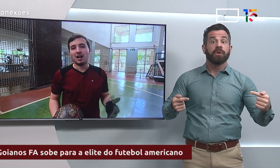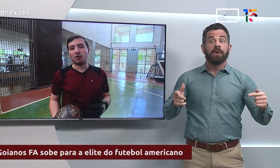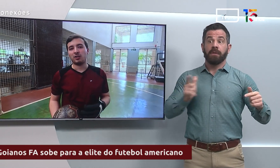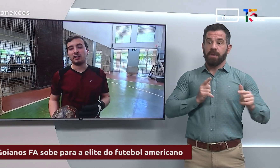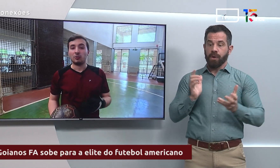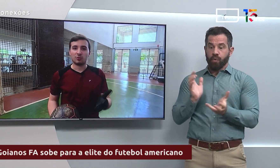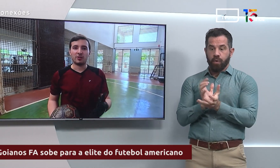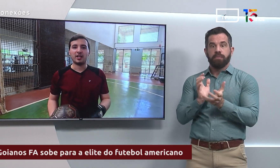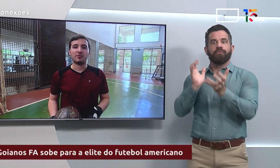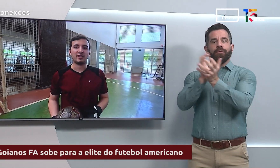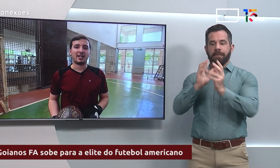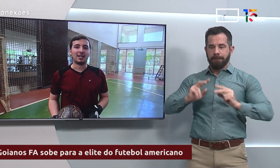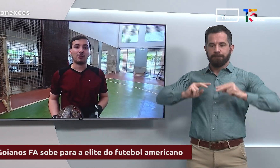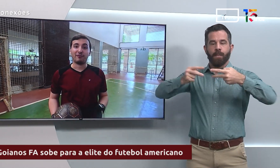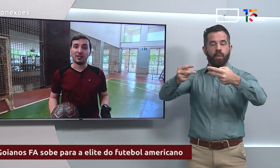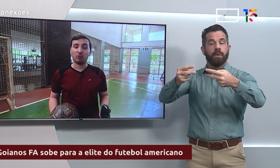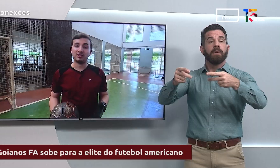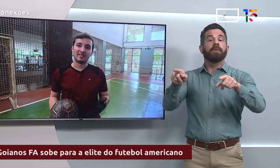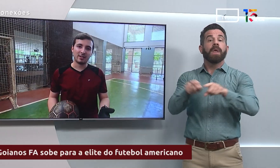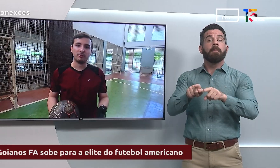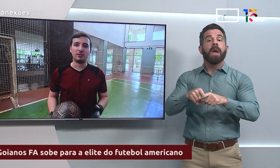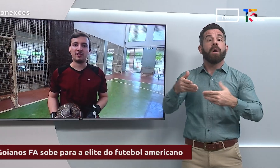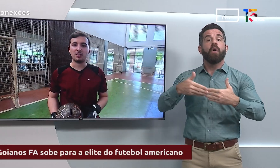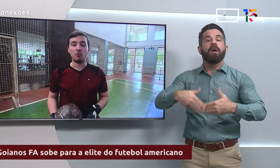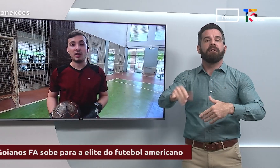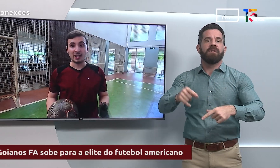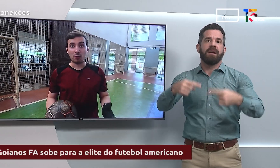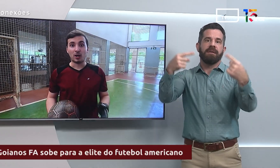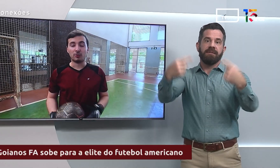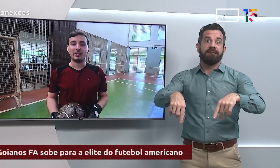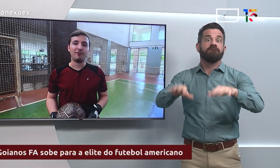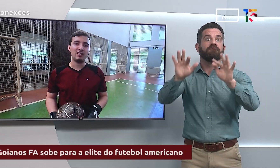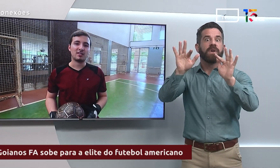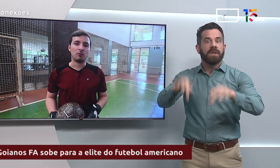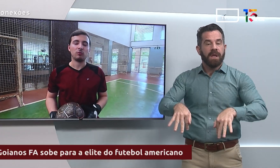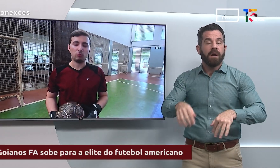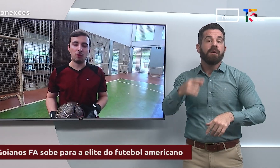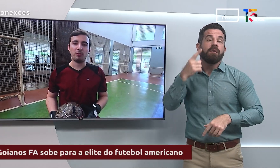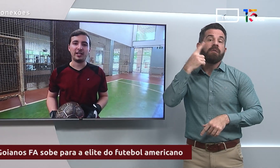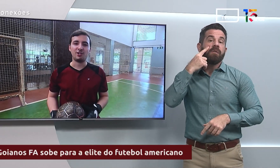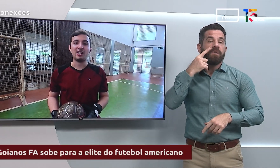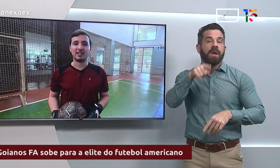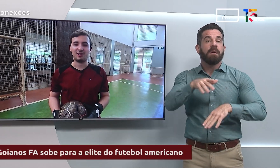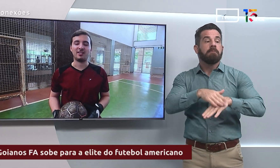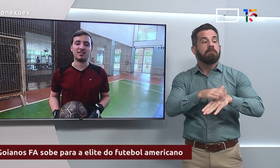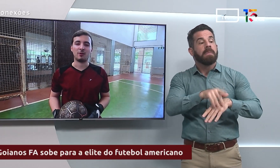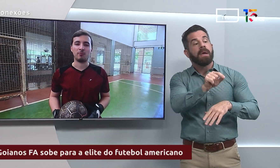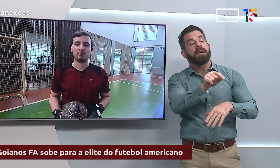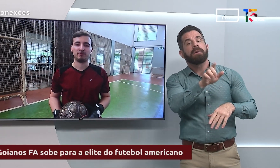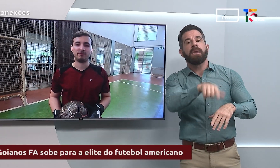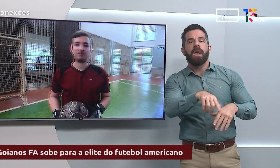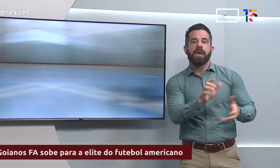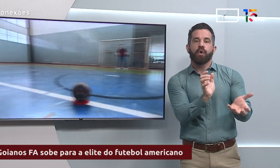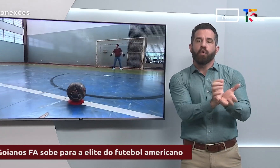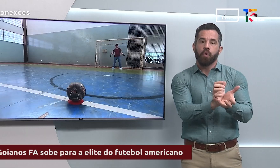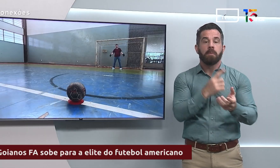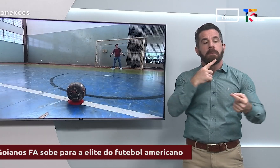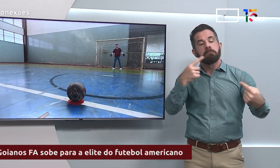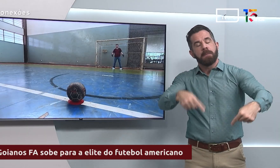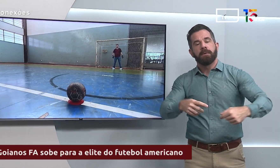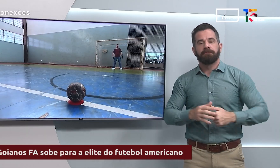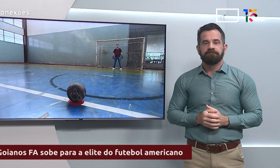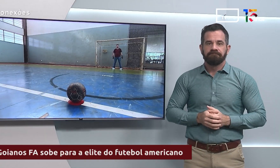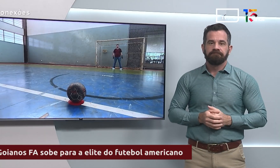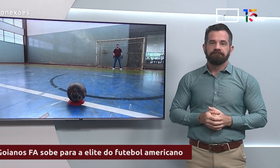divisão, agora os goianos encaram a final da segunda divisão e aguardam a definição do oponente da grande decisão. Esse foi